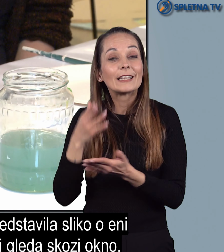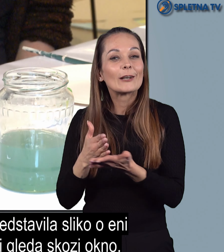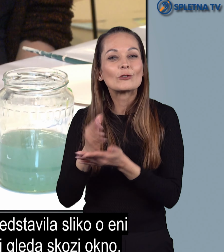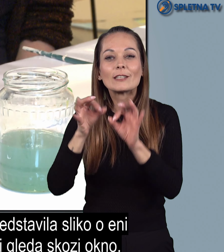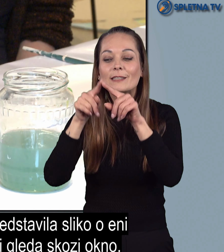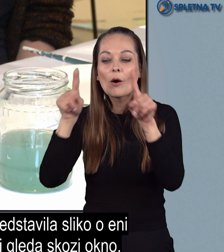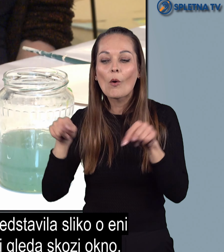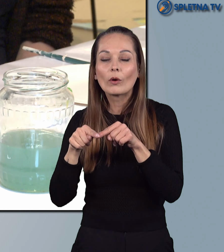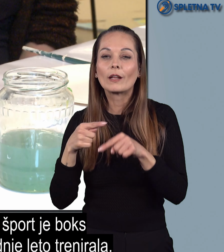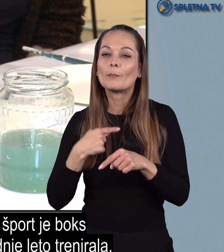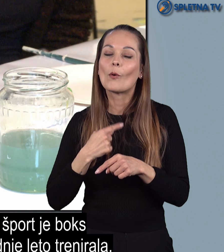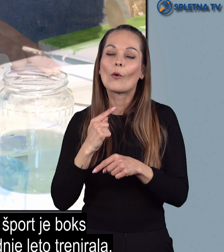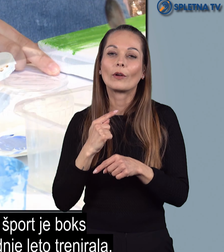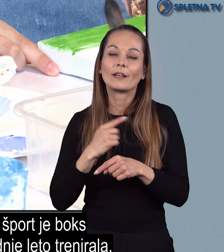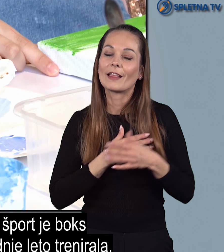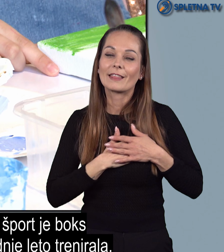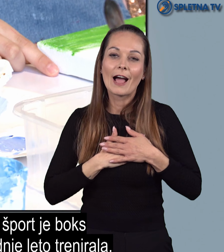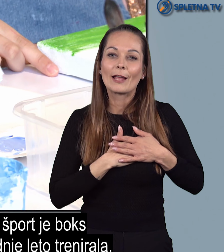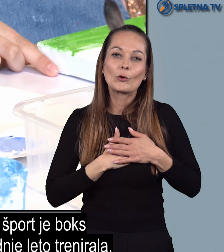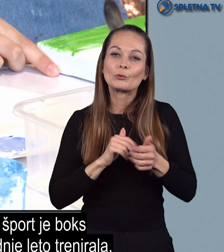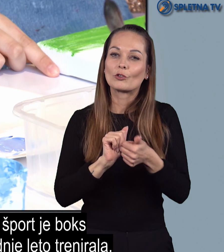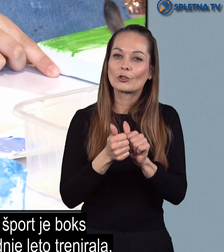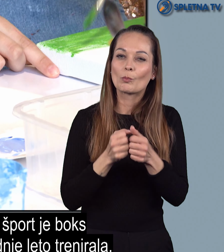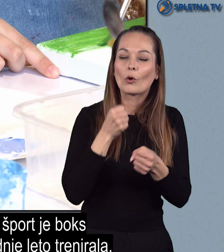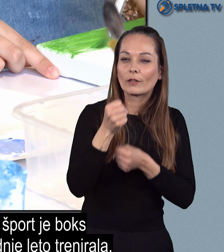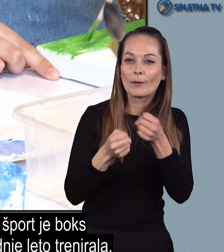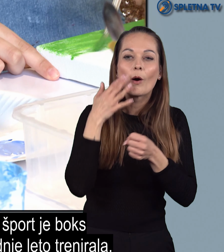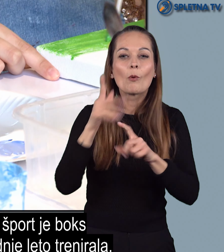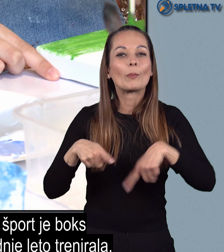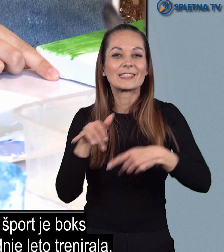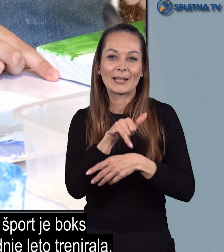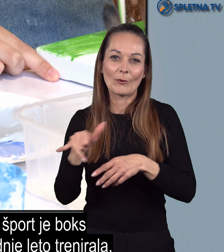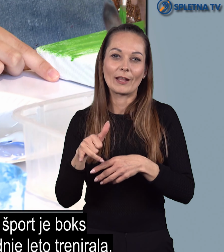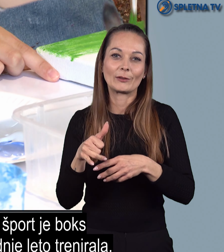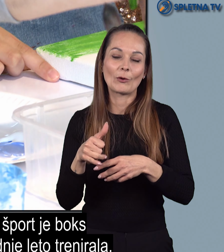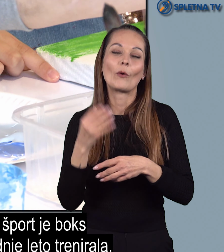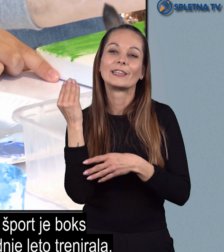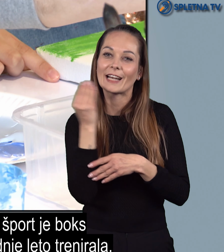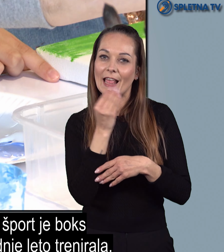okno. Moj najljubši šport pa je boksanje in ga bom drugo leto trenirala.